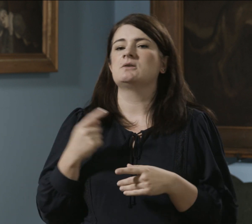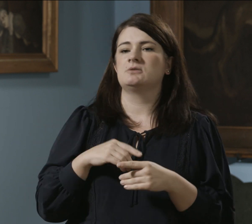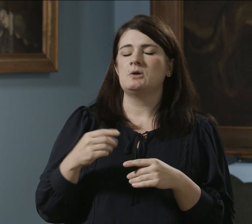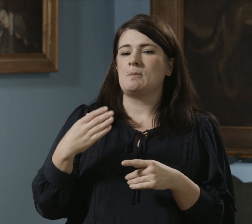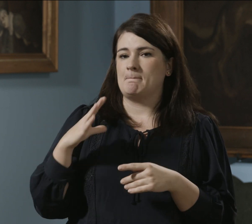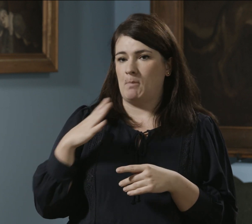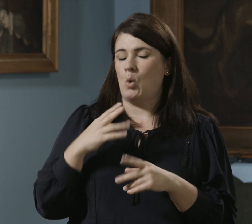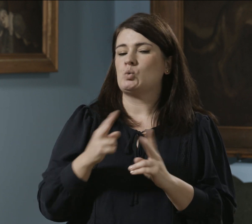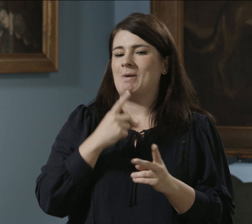języka migowego.